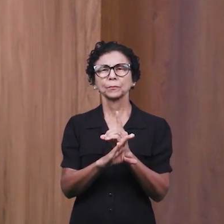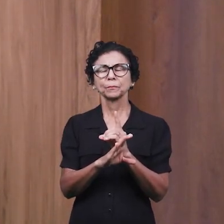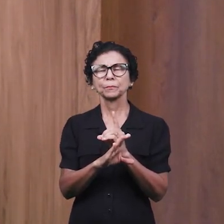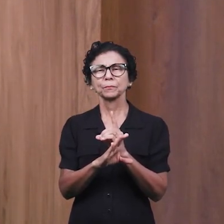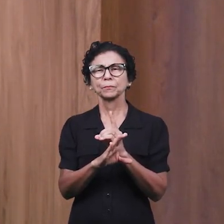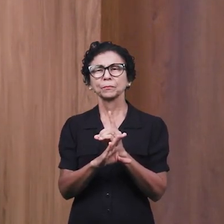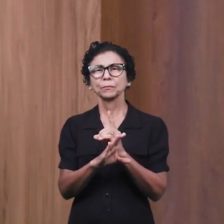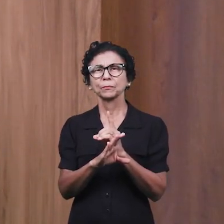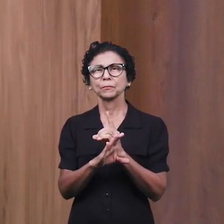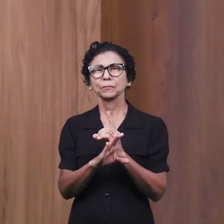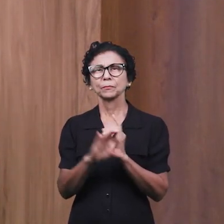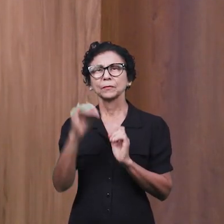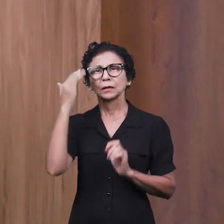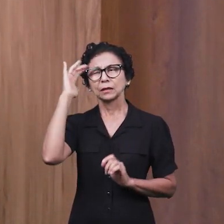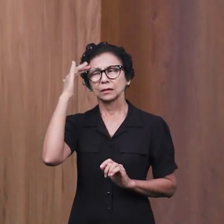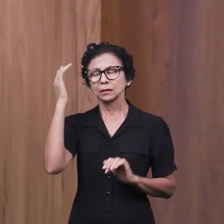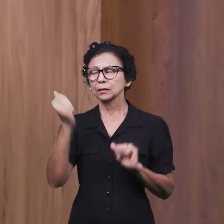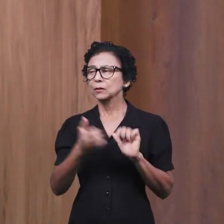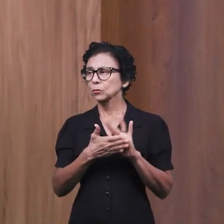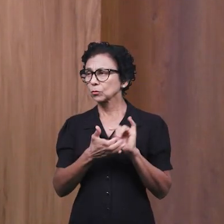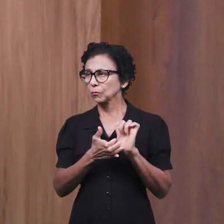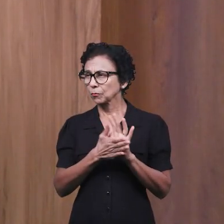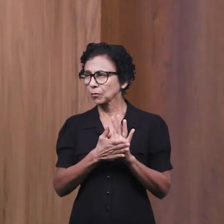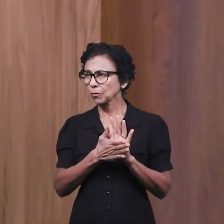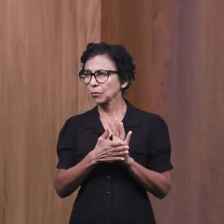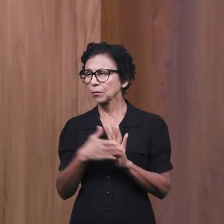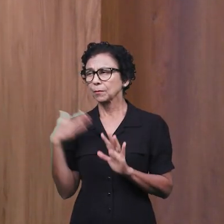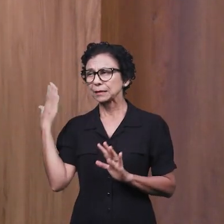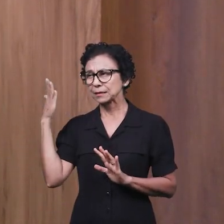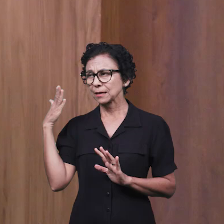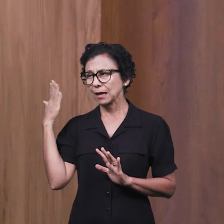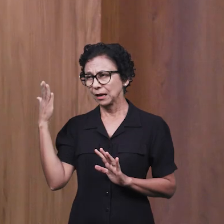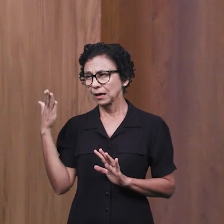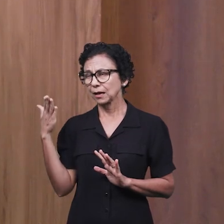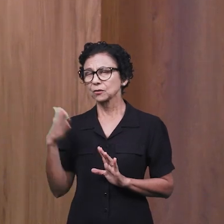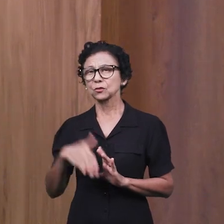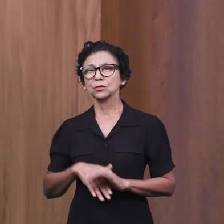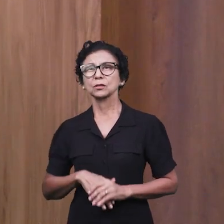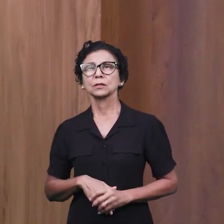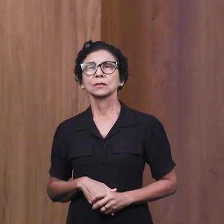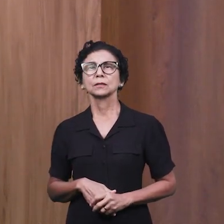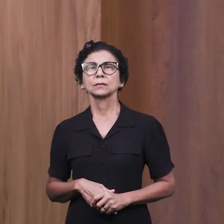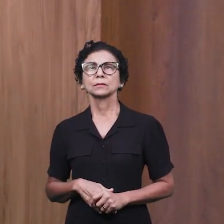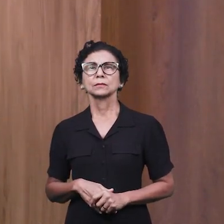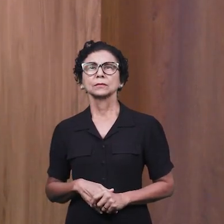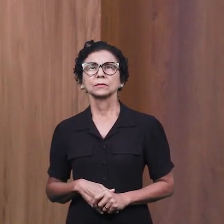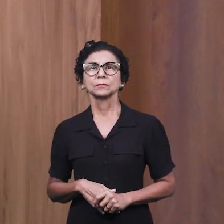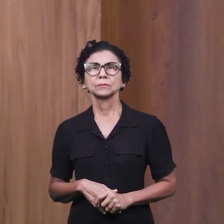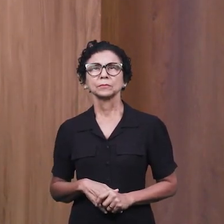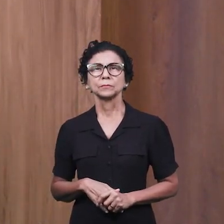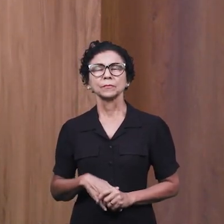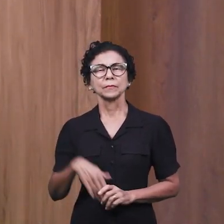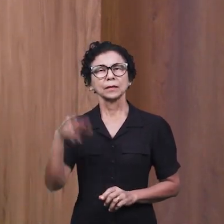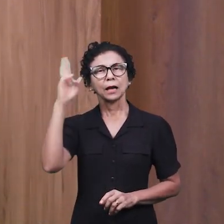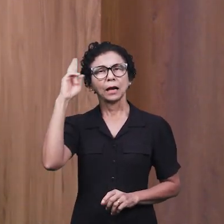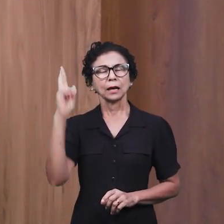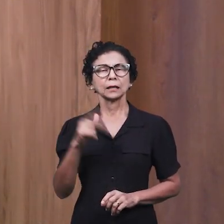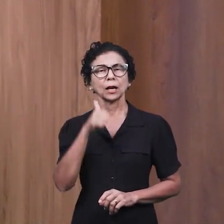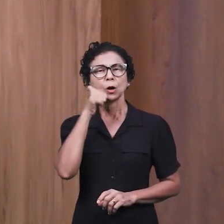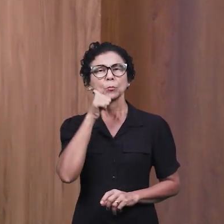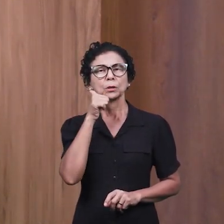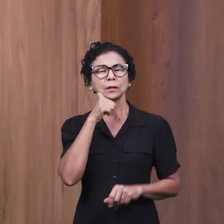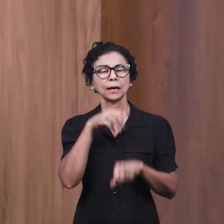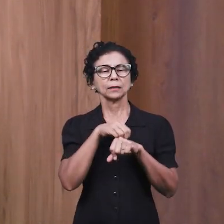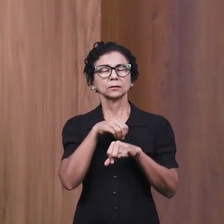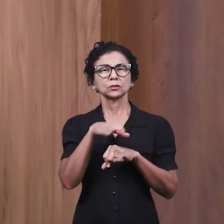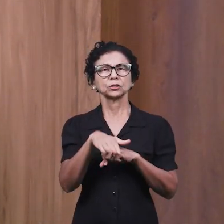entendendo o louvor? Tá entendendo a palavra? A dica que a doutora Raquel nos deu, né,